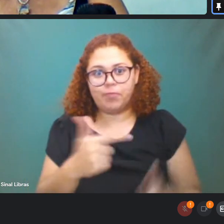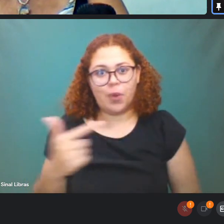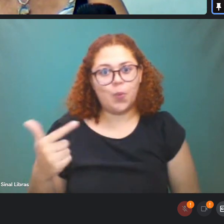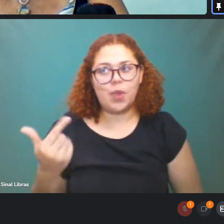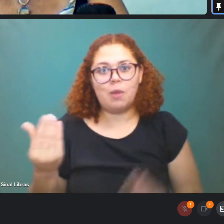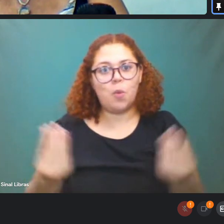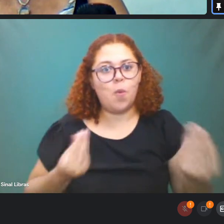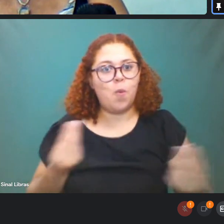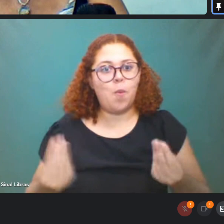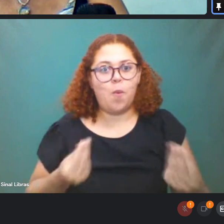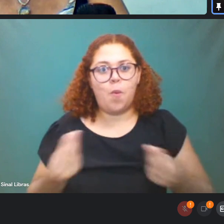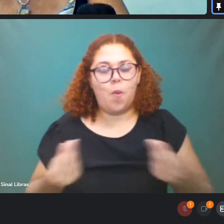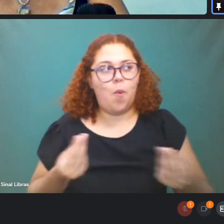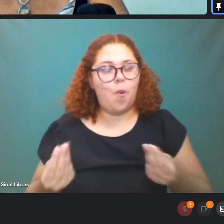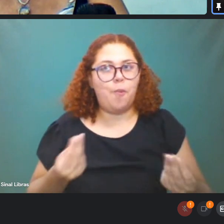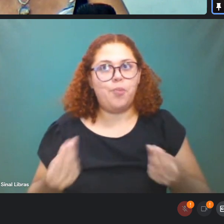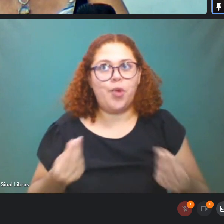fazer